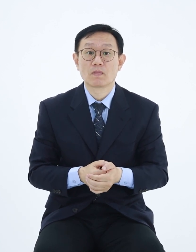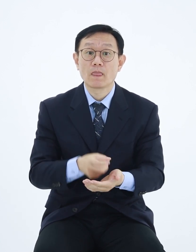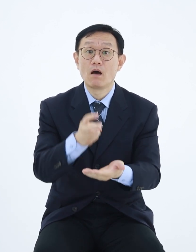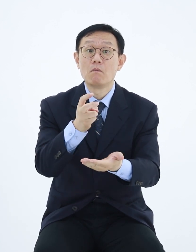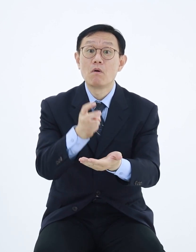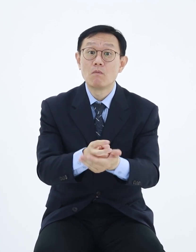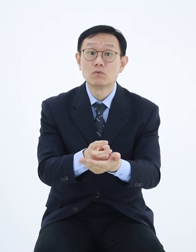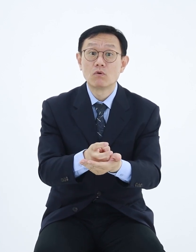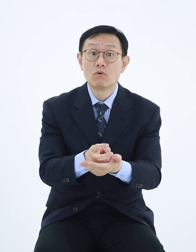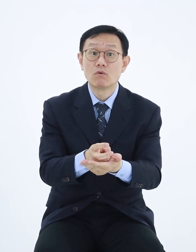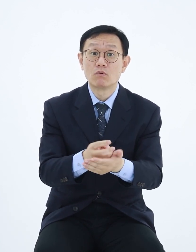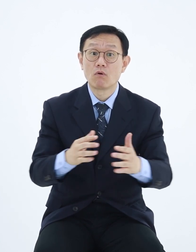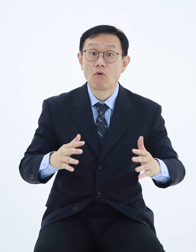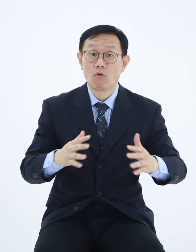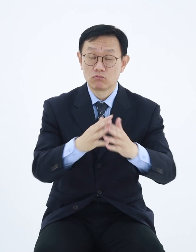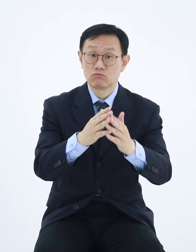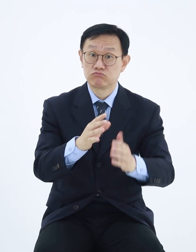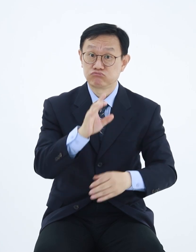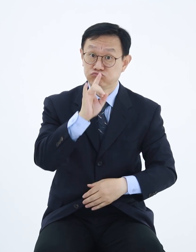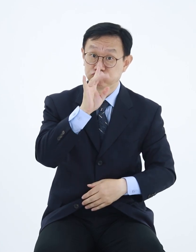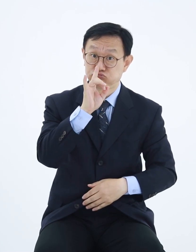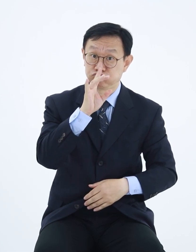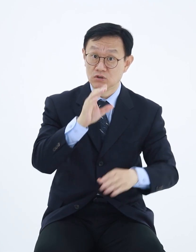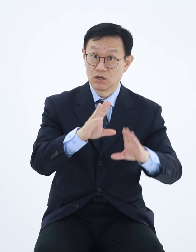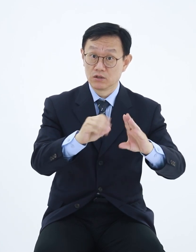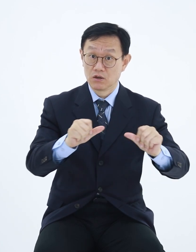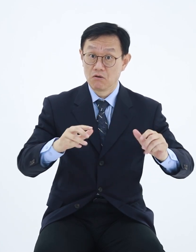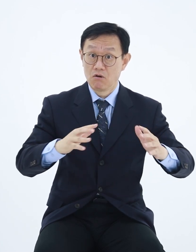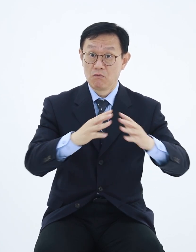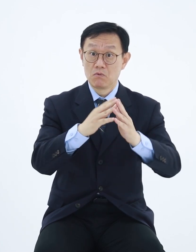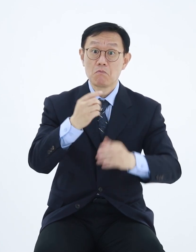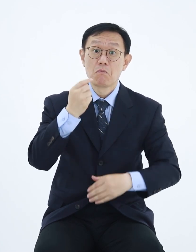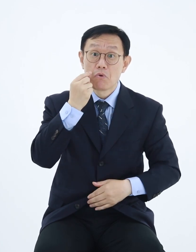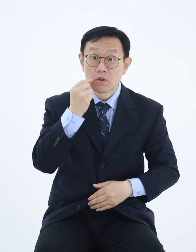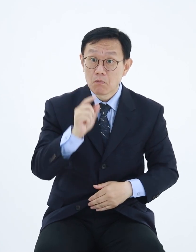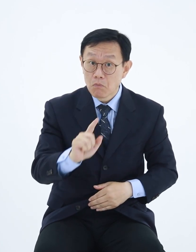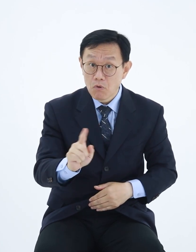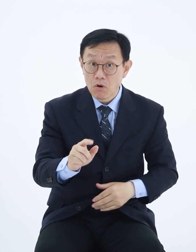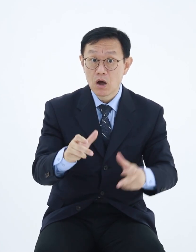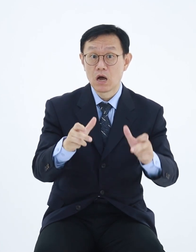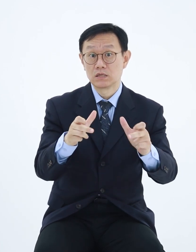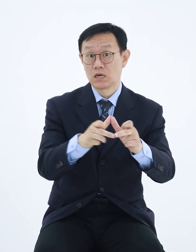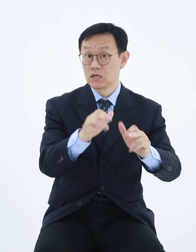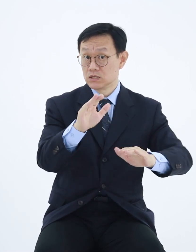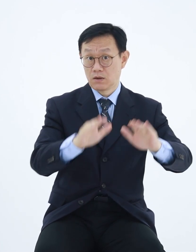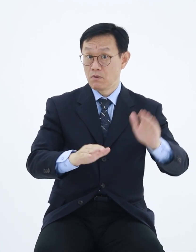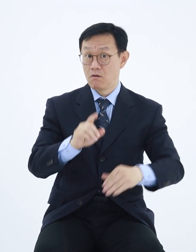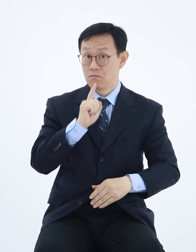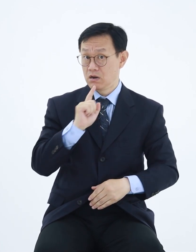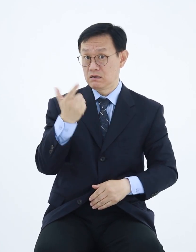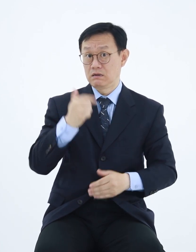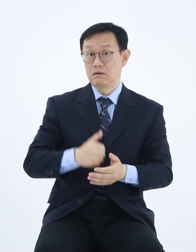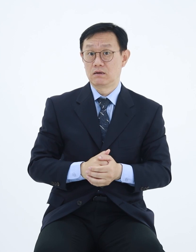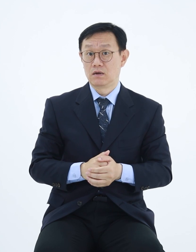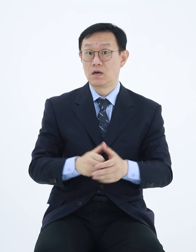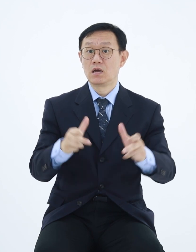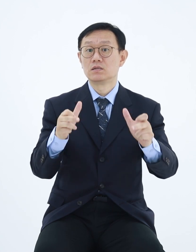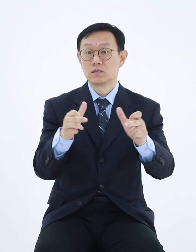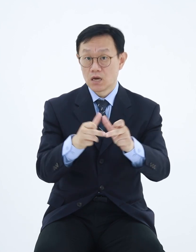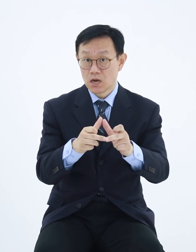법적으로 건축이 불가한 땅에 건물을 짓지 못하게 하는 것은 장애인에 대한 차별이 아닙니다. 장애인이든